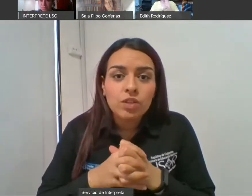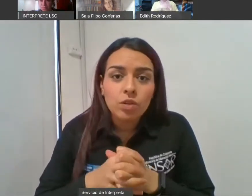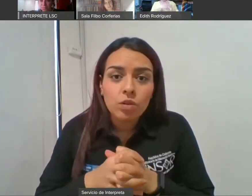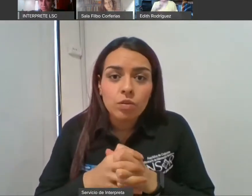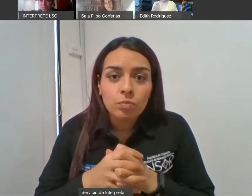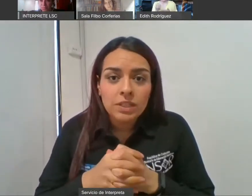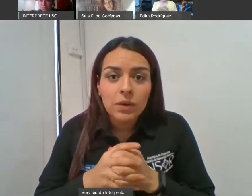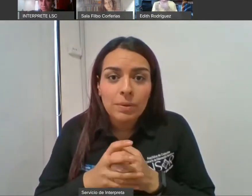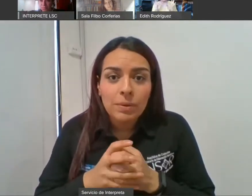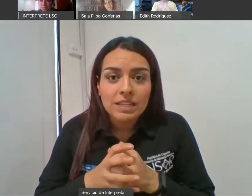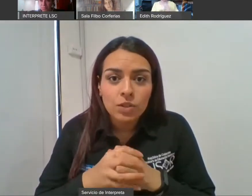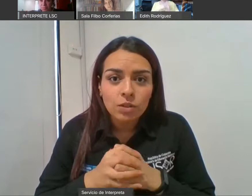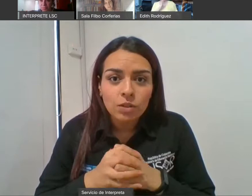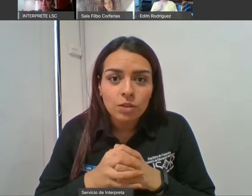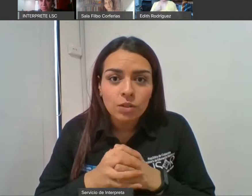Entonces yo.